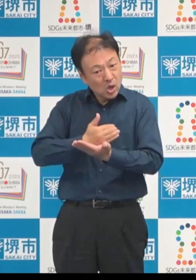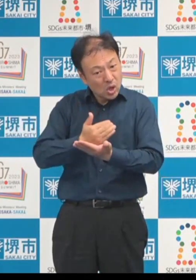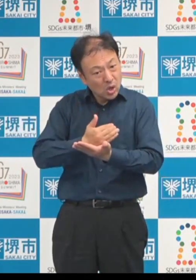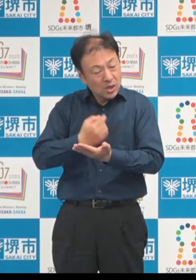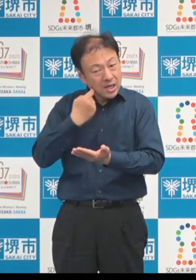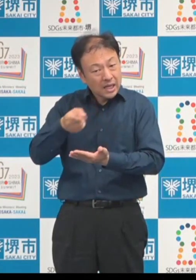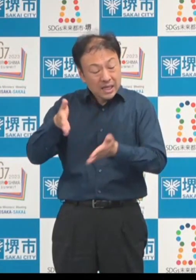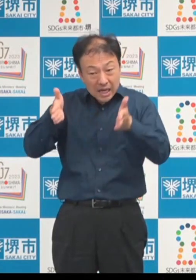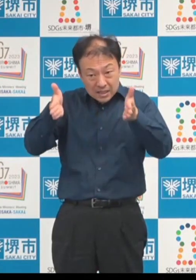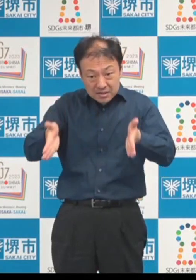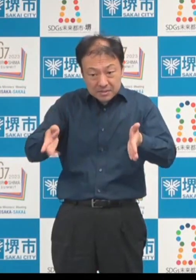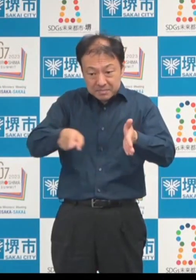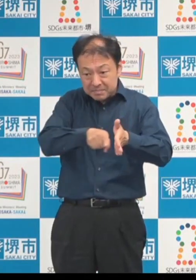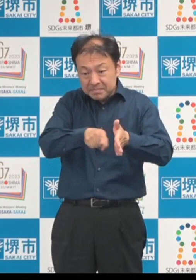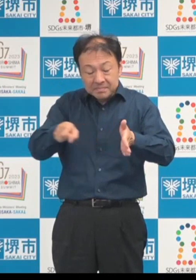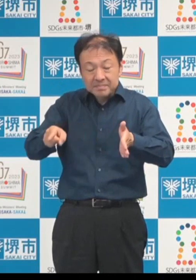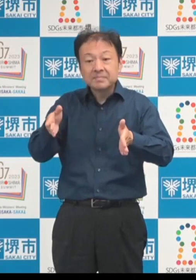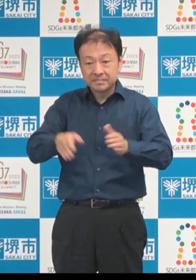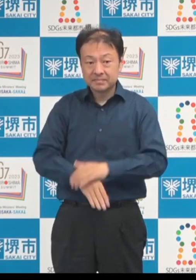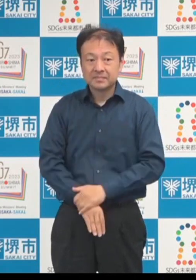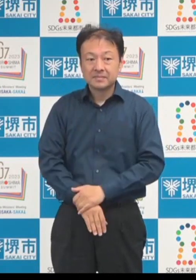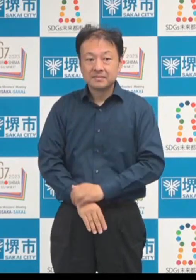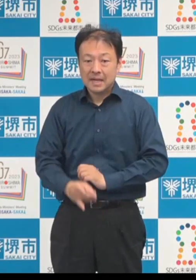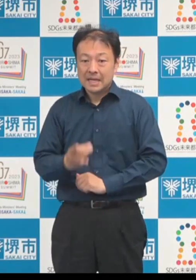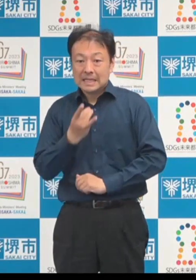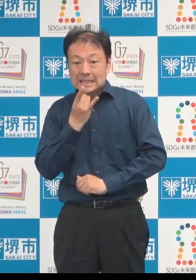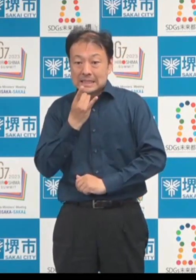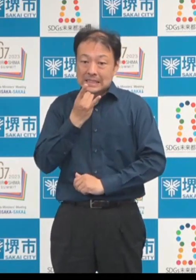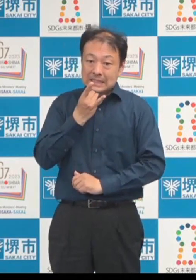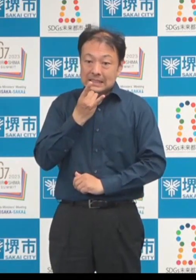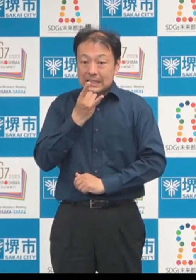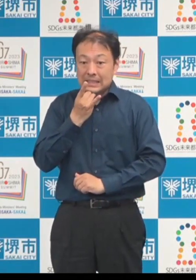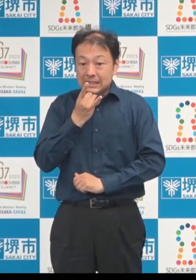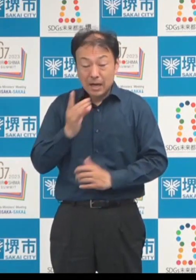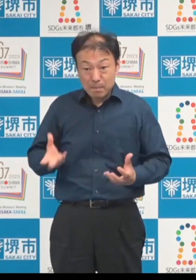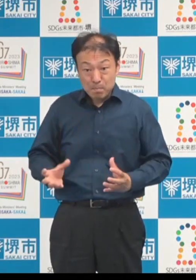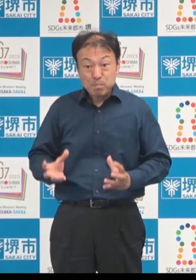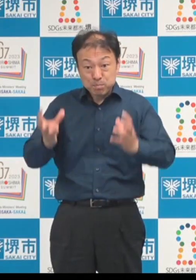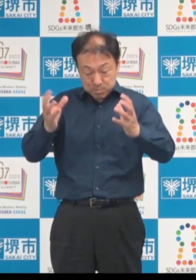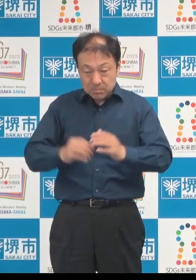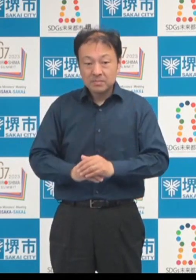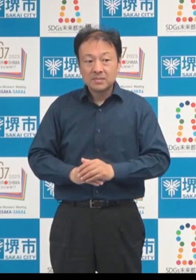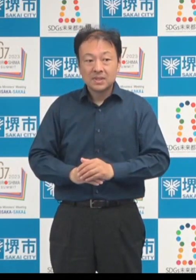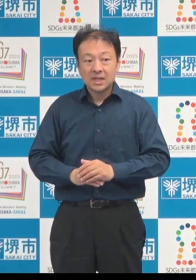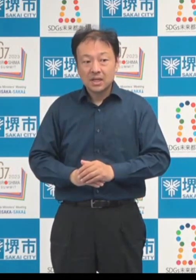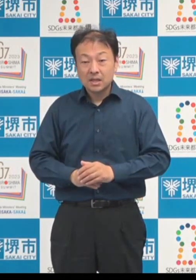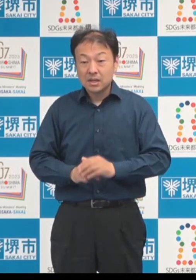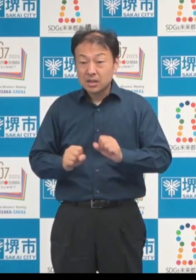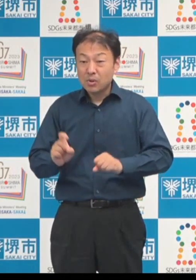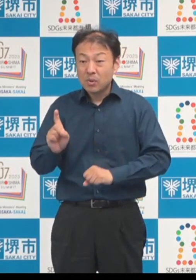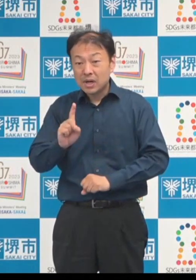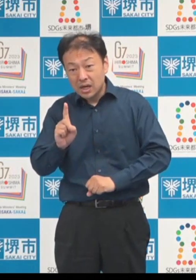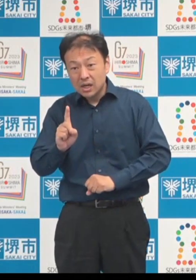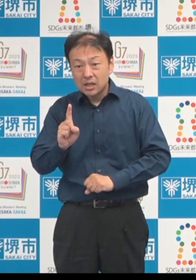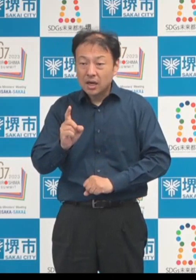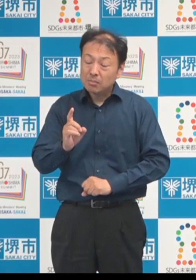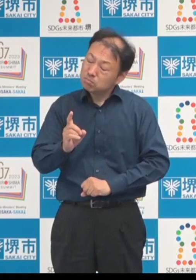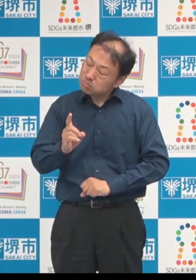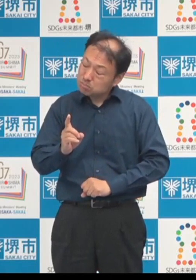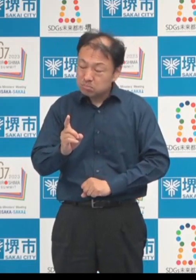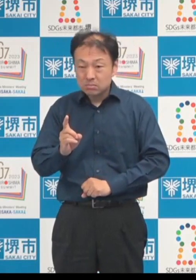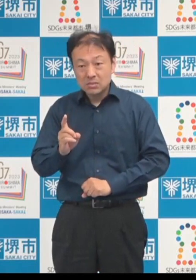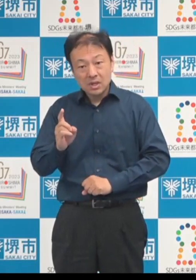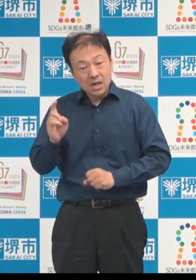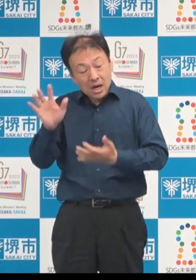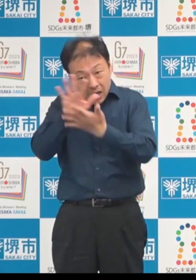、期待感も含めて実際どういうことが行われるかというところが、なかなかぼんやり見えないままで、